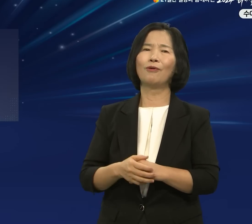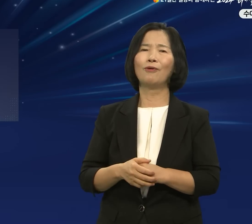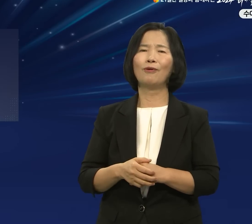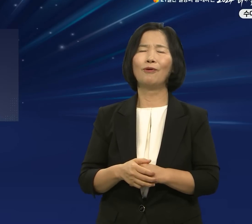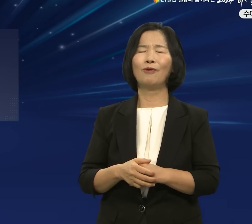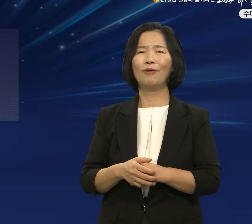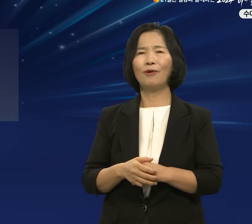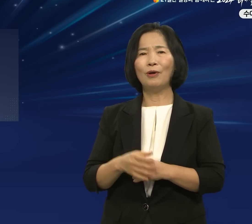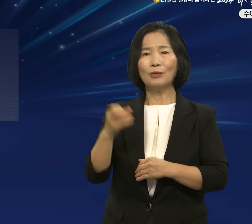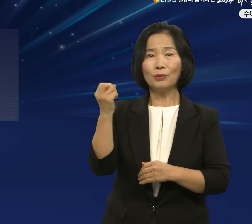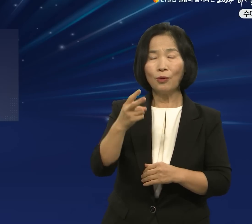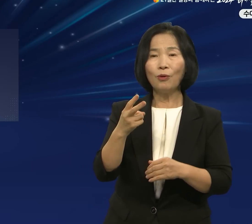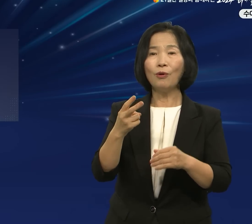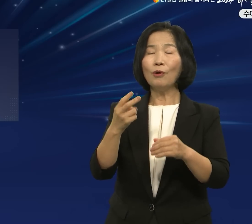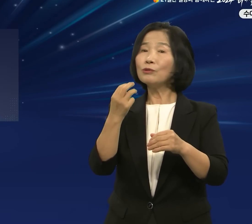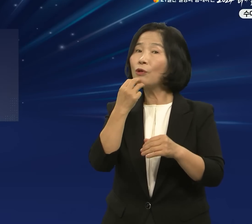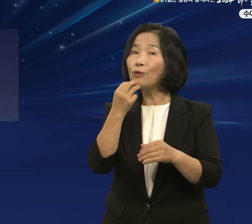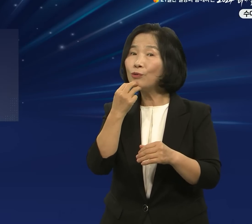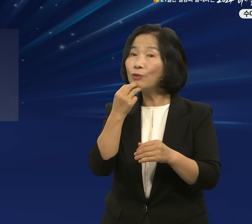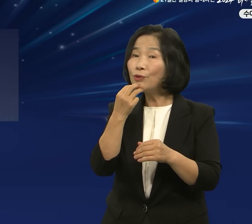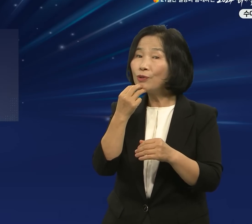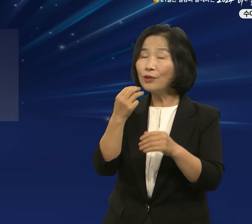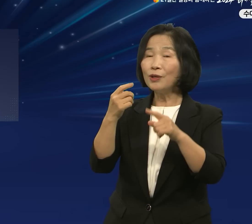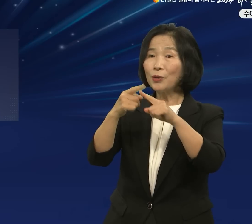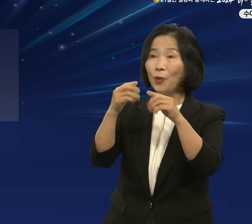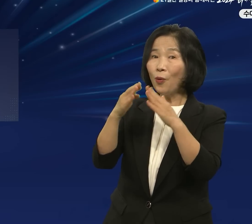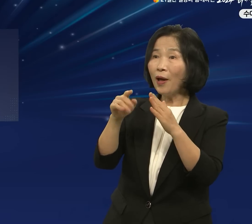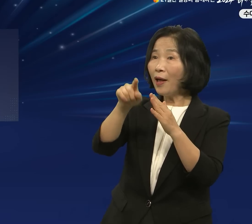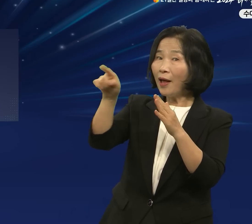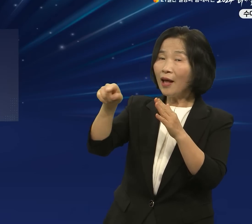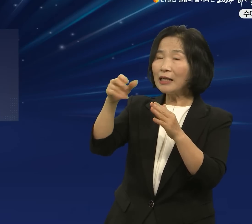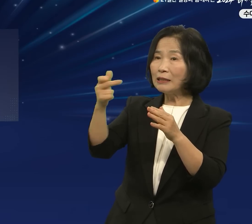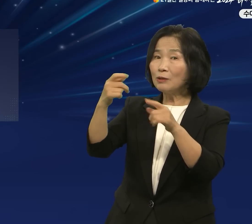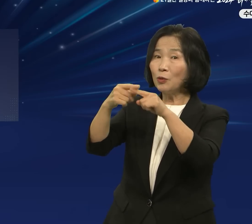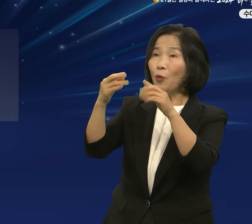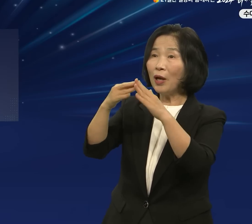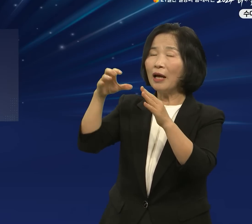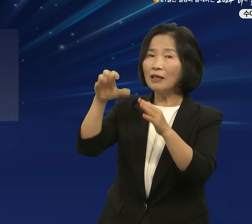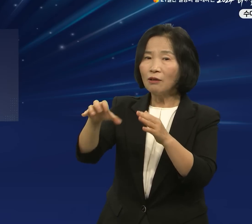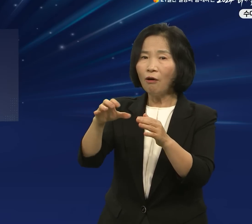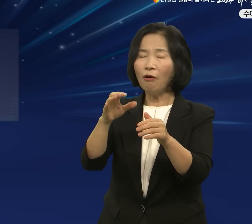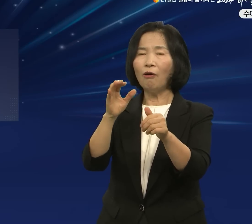어느 교회에서 지속가능한 농촌교회 공모 사업이 있었습니다.